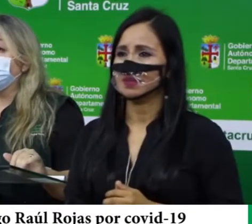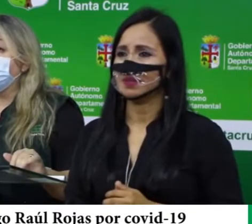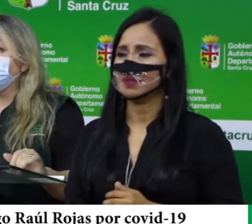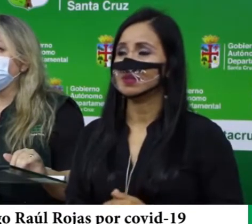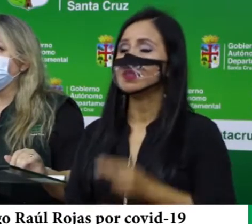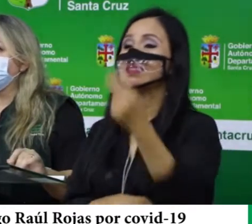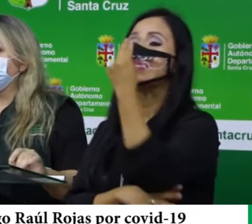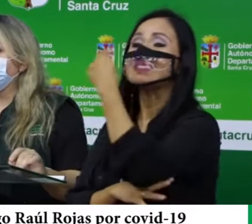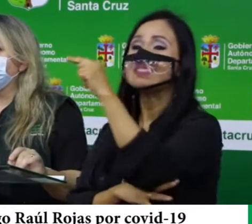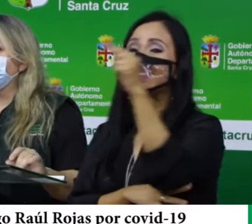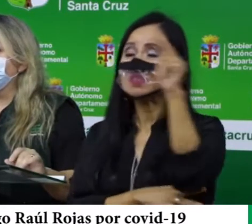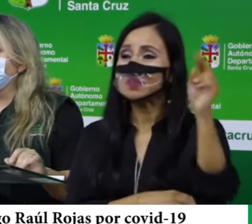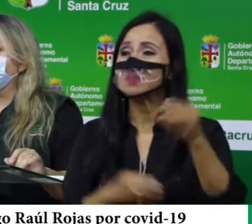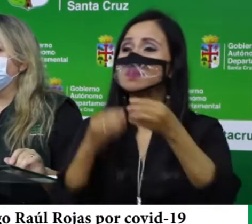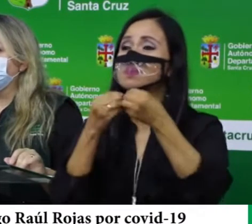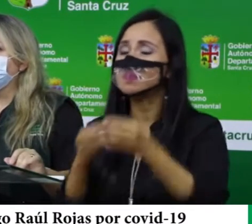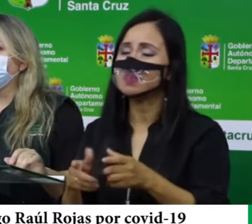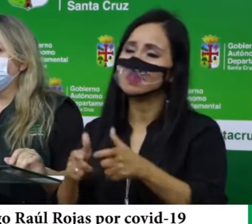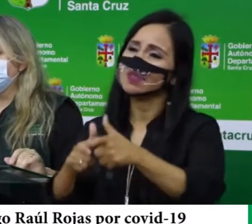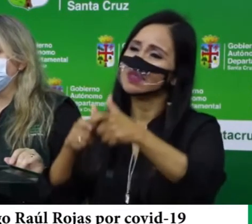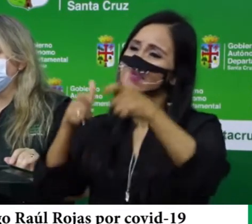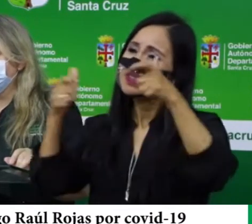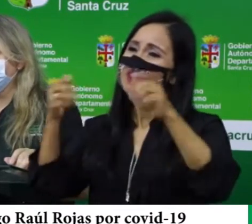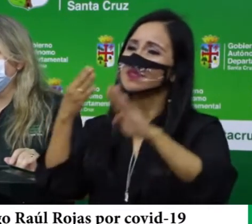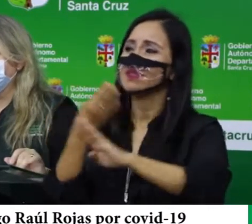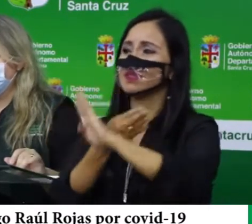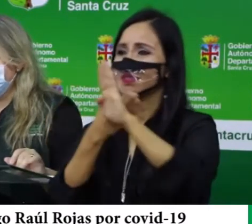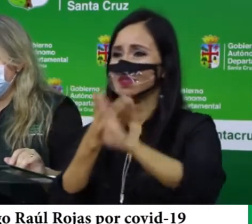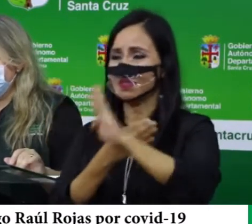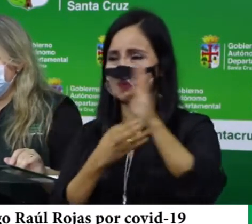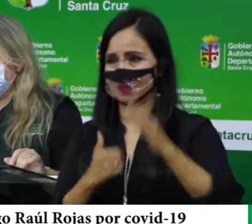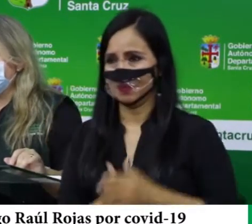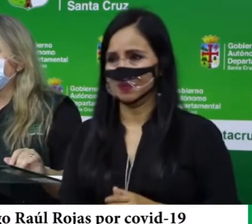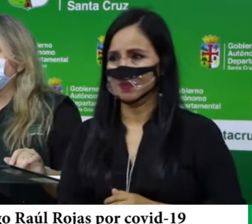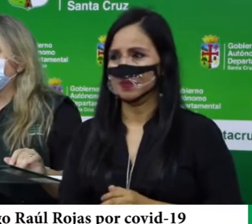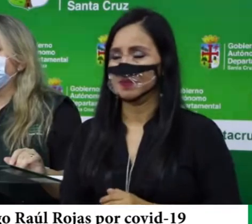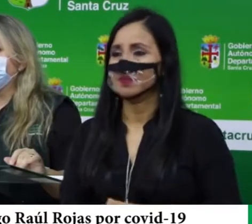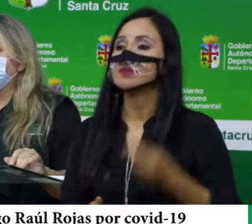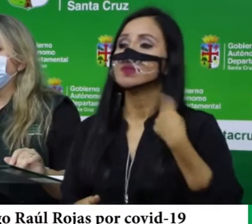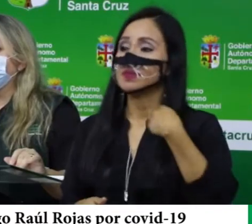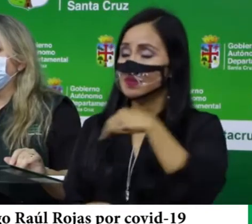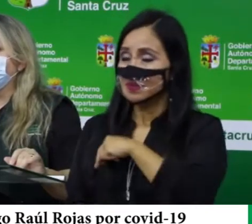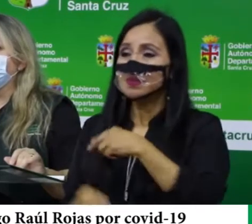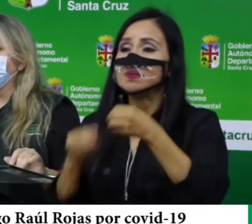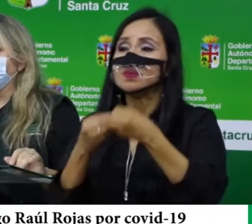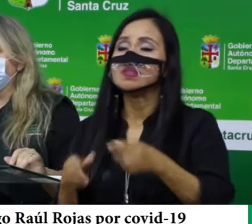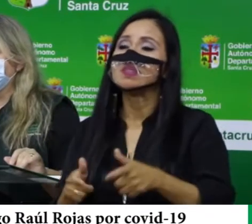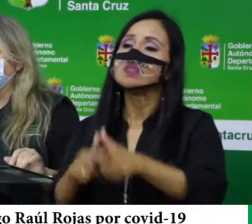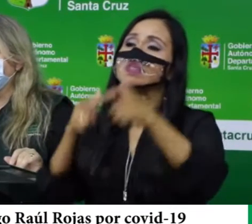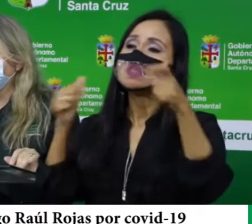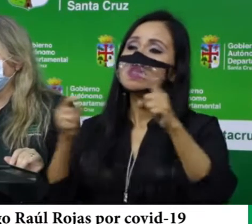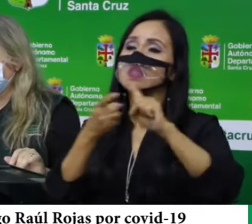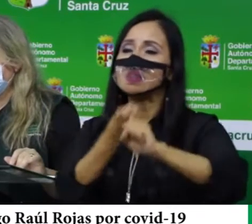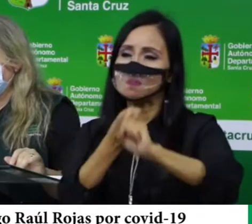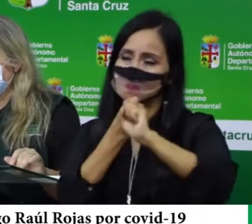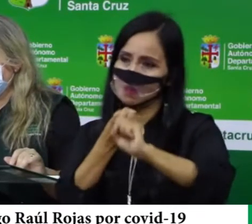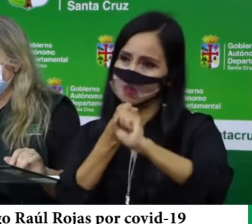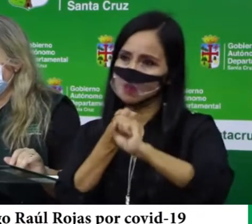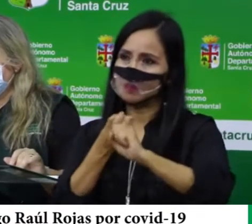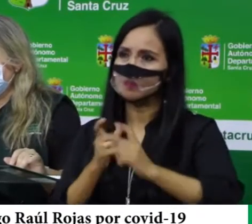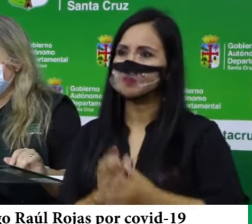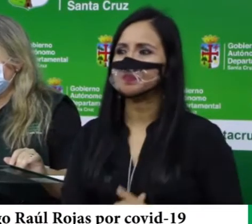La naturaleza pierde un gran defensor. Nosotros perdemos un gran amigo.